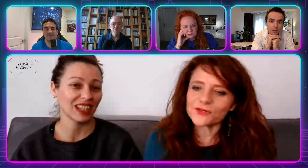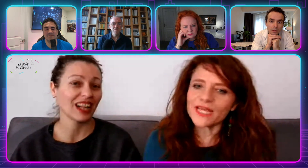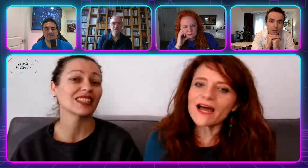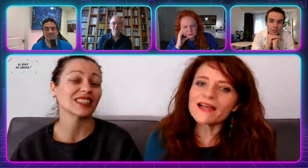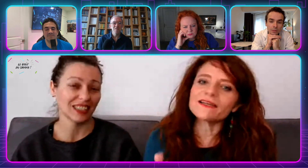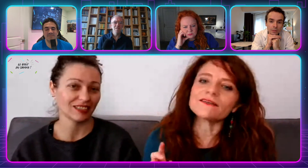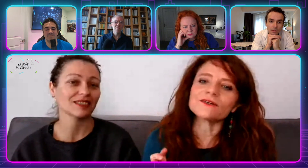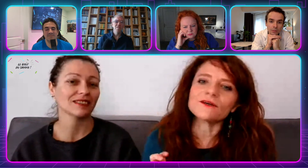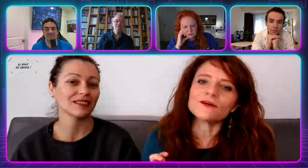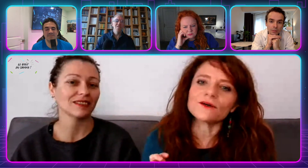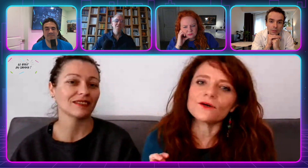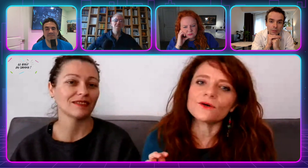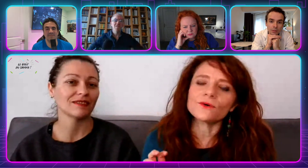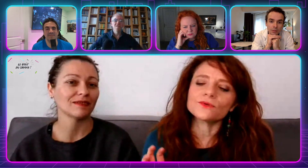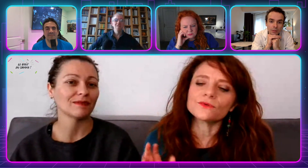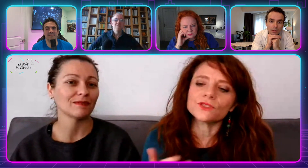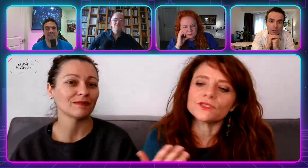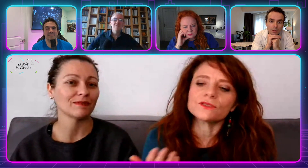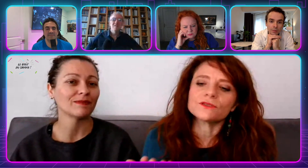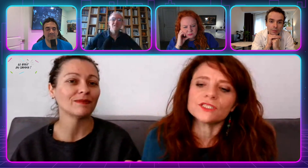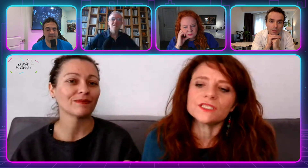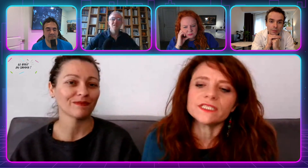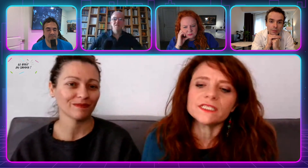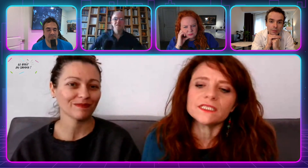Il y a une langue des signes internationale